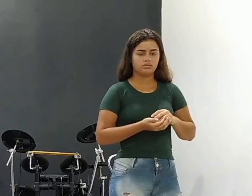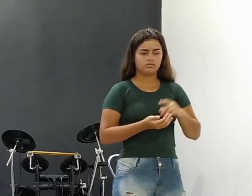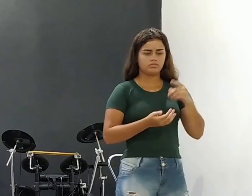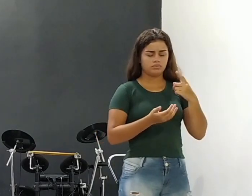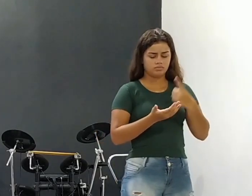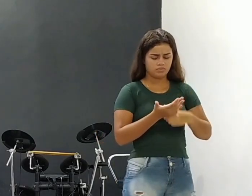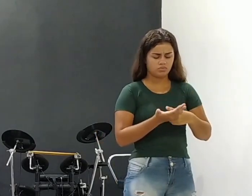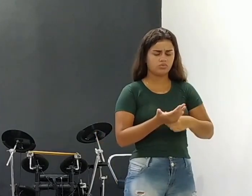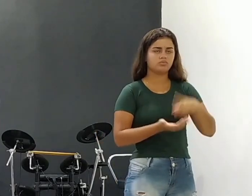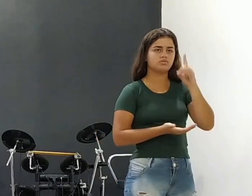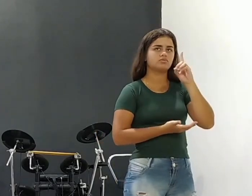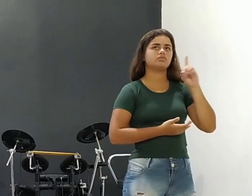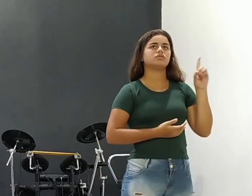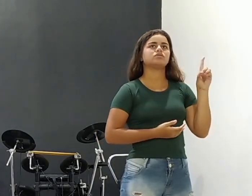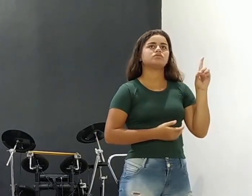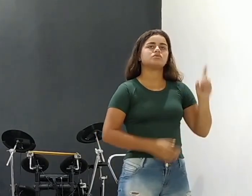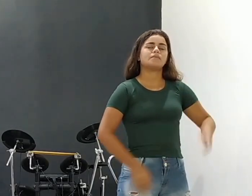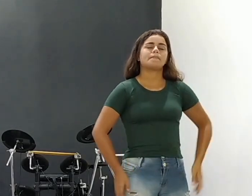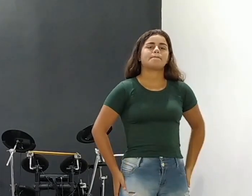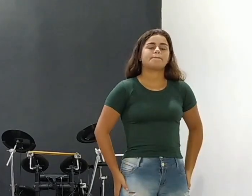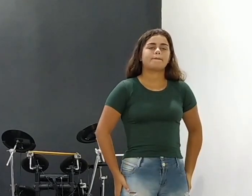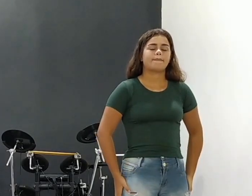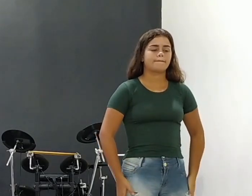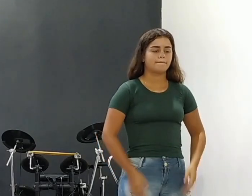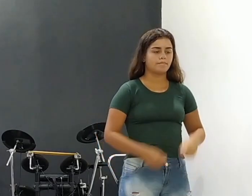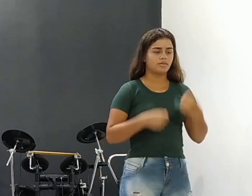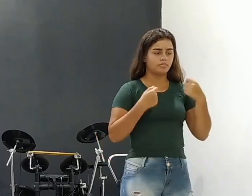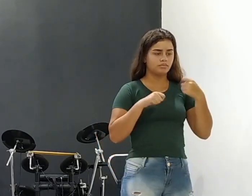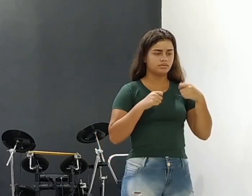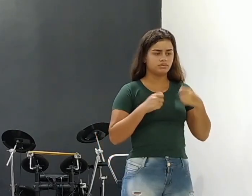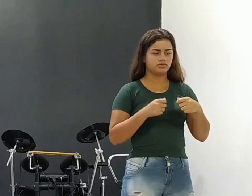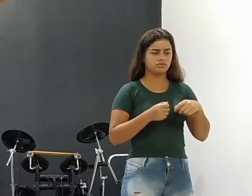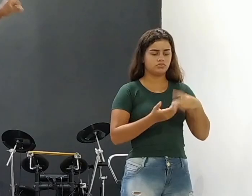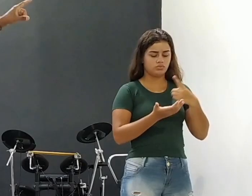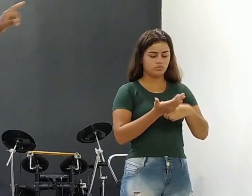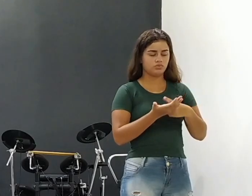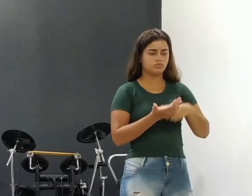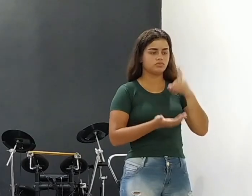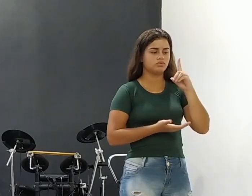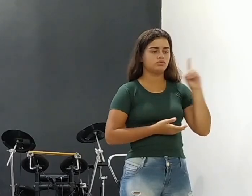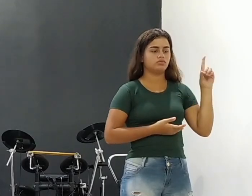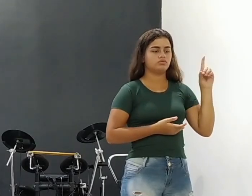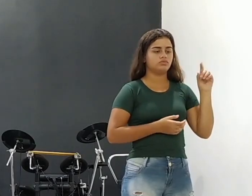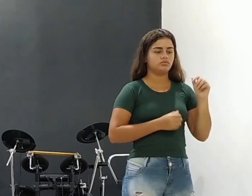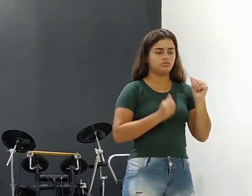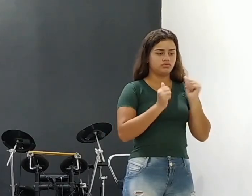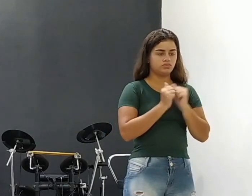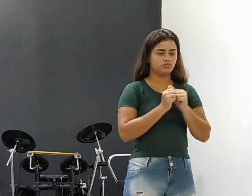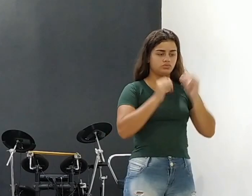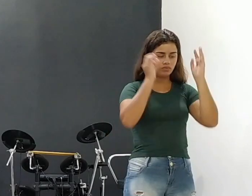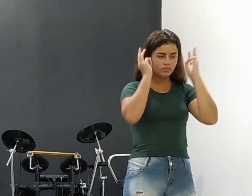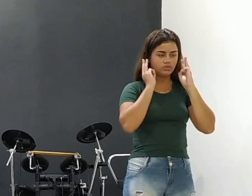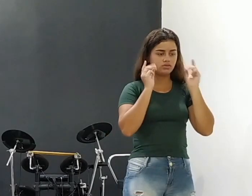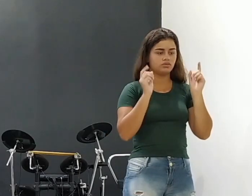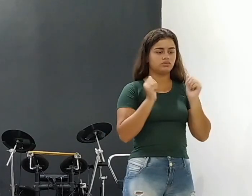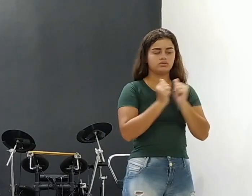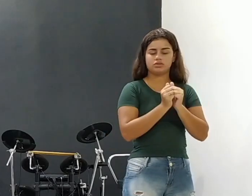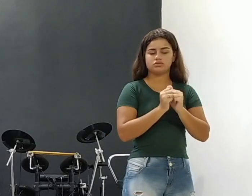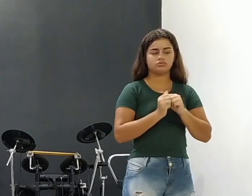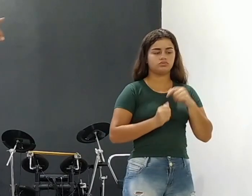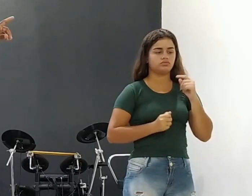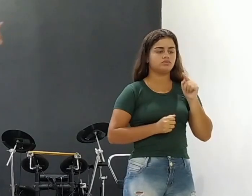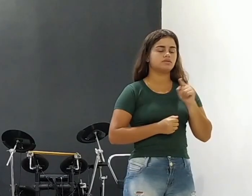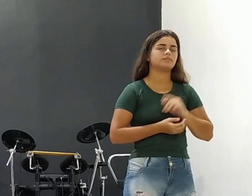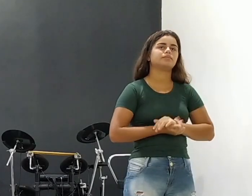comigo. Se você não firmar compromisso comigo, o Deus que foi com Moisés não será com você. Se você